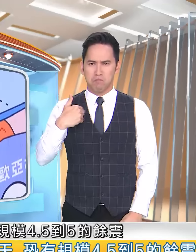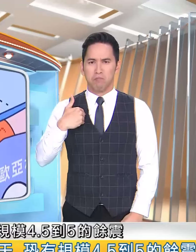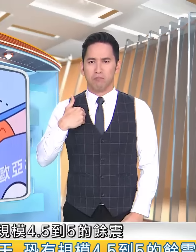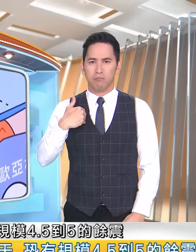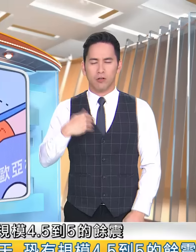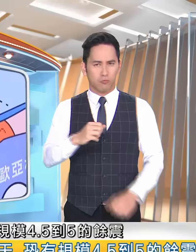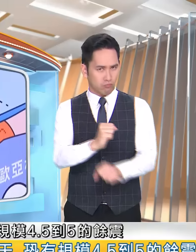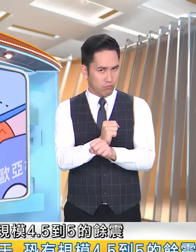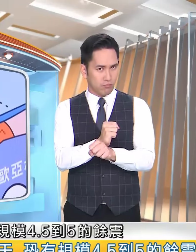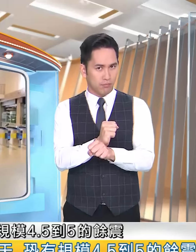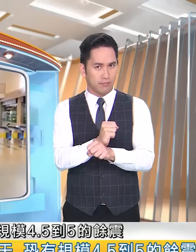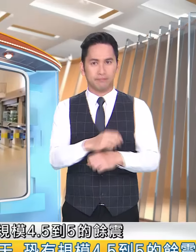4到5、4.5到5的余震。